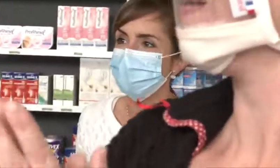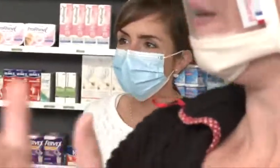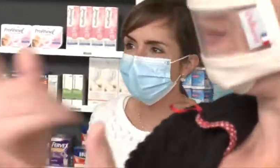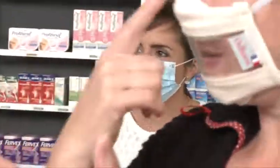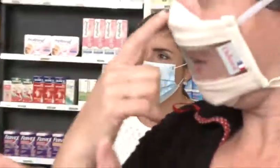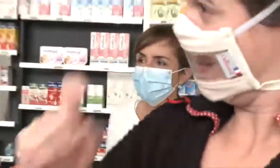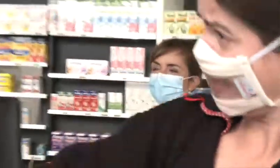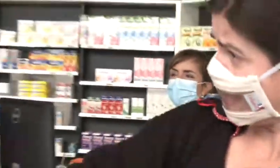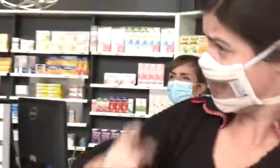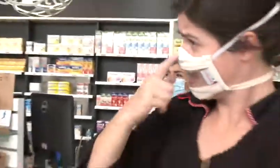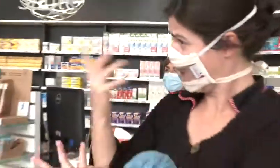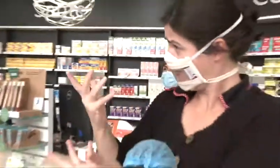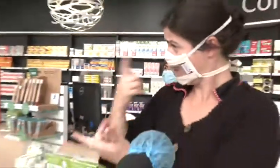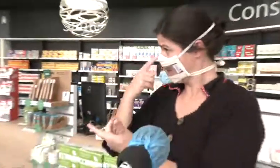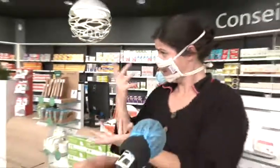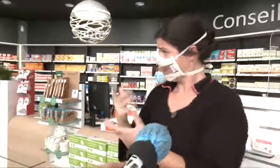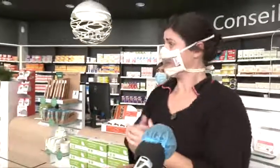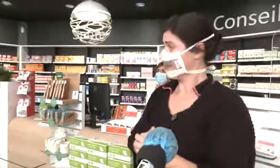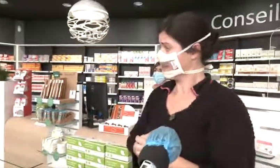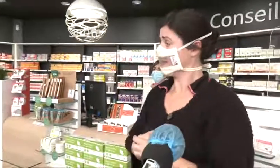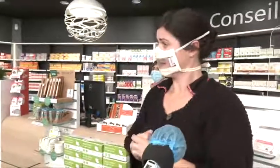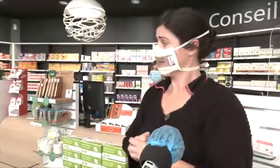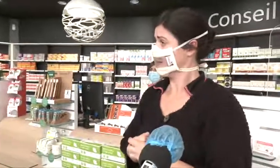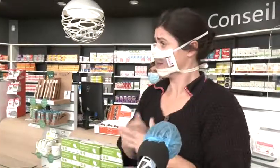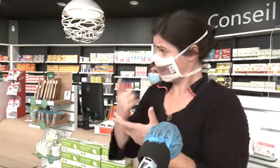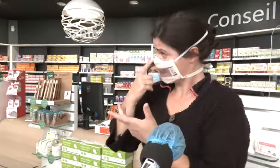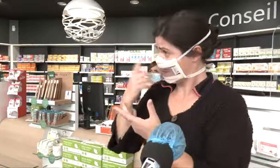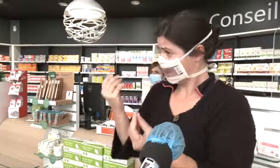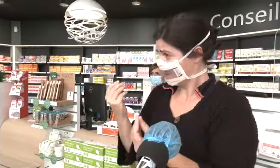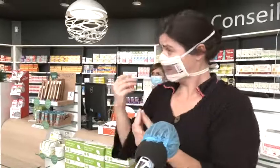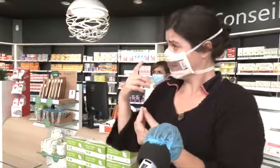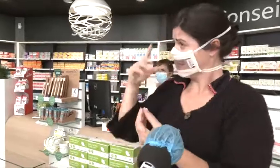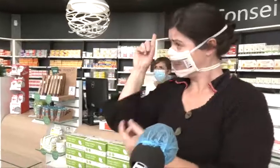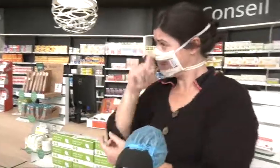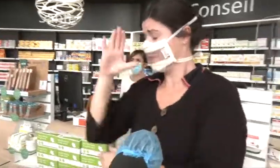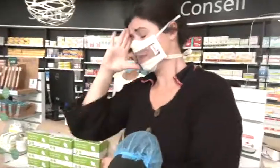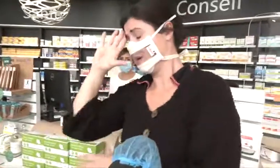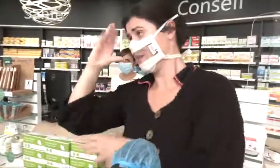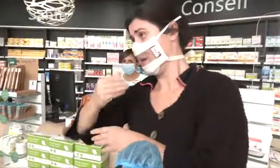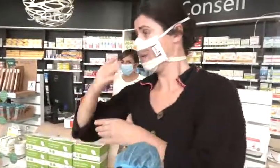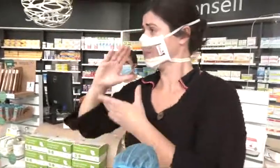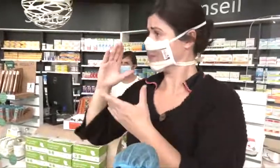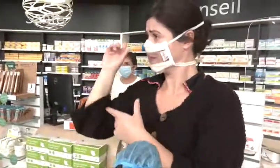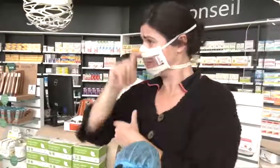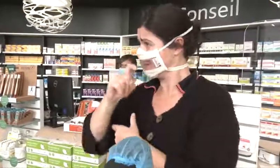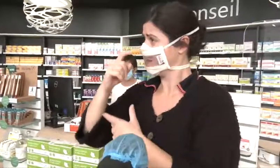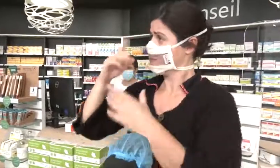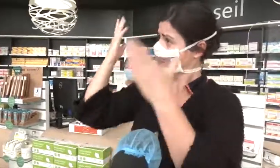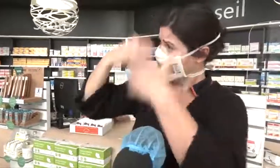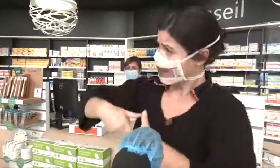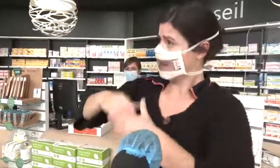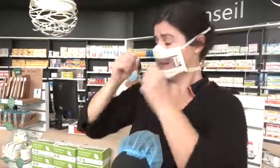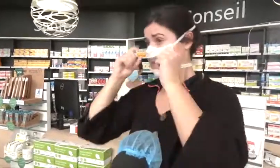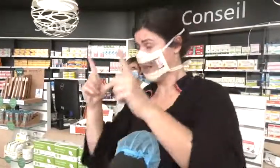Vous vous sentez stressé, c'est des problèmes. Oui. Vous avez du mal à vous endormir, vous vous réveillez la nuit.